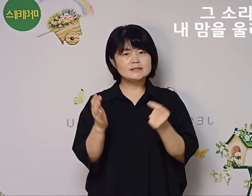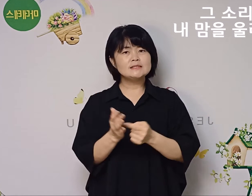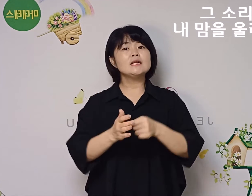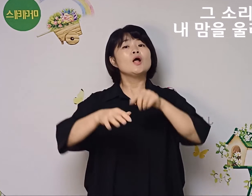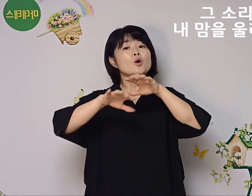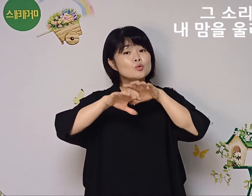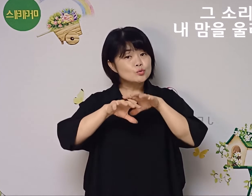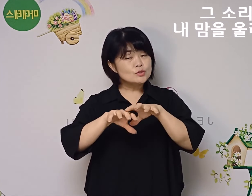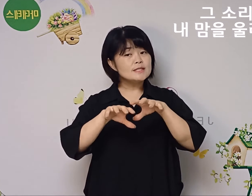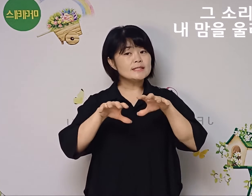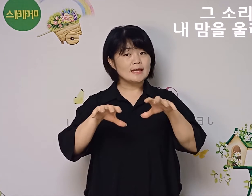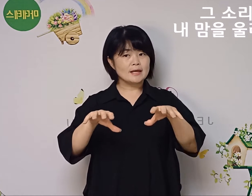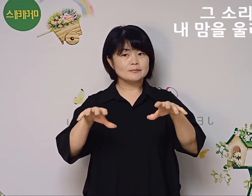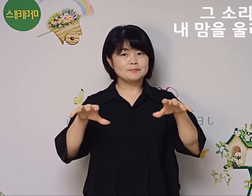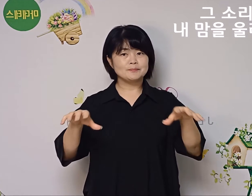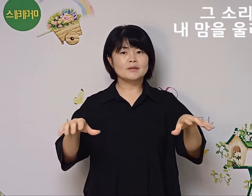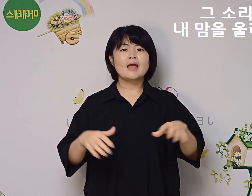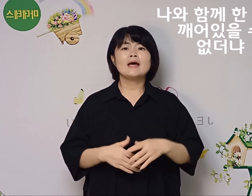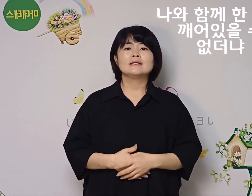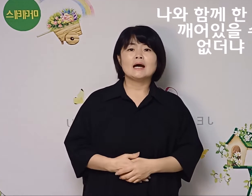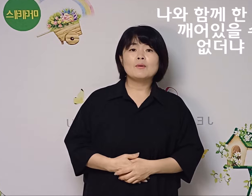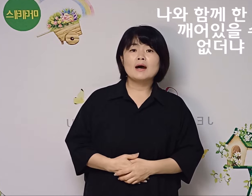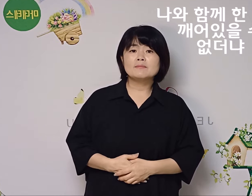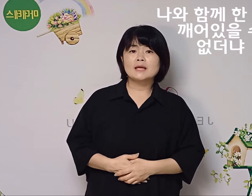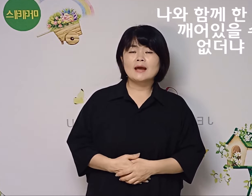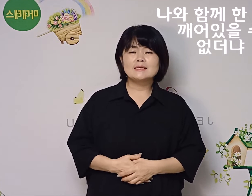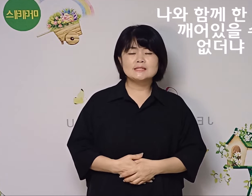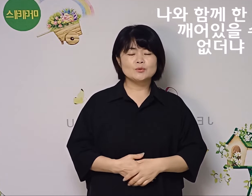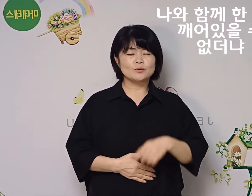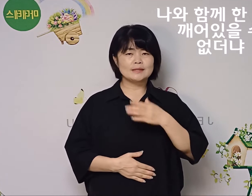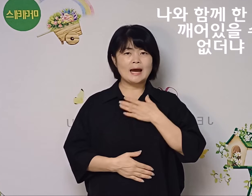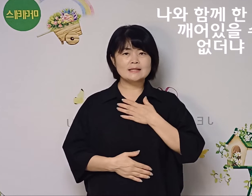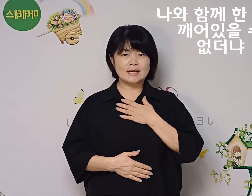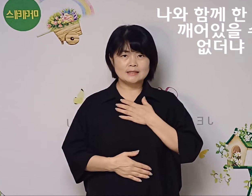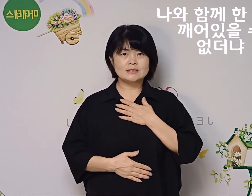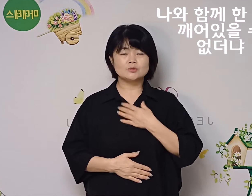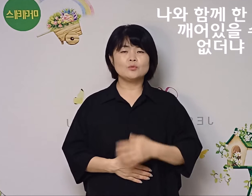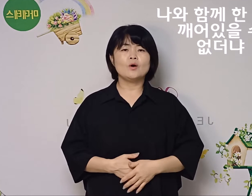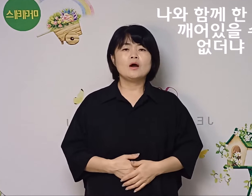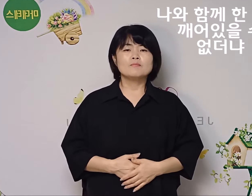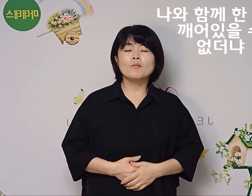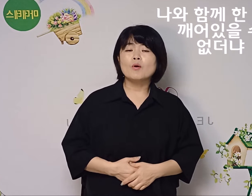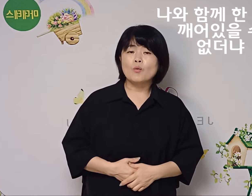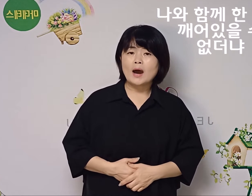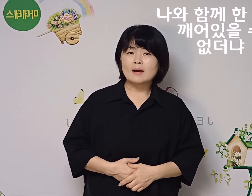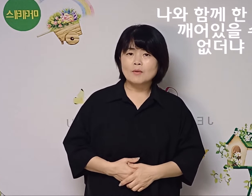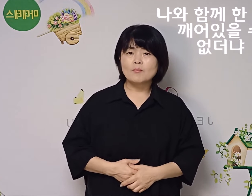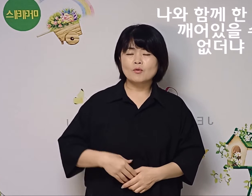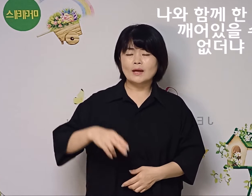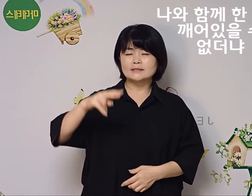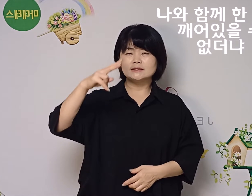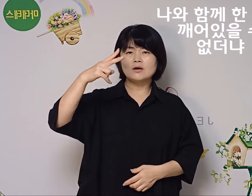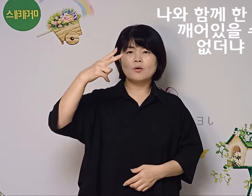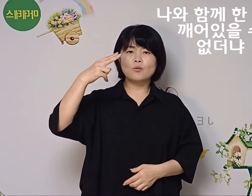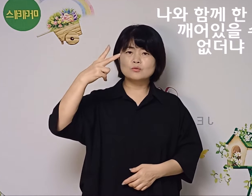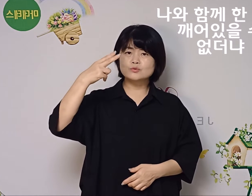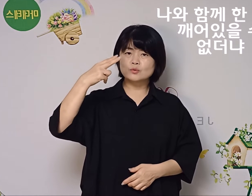마음을 울리네. 나와 함께 한시도 나를 가리키시고 뭐뭐와 뭐뭐과는요 오른손에